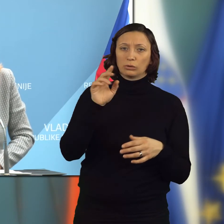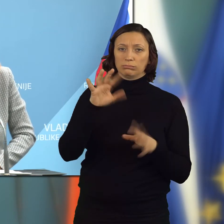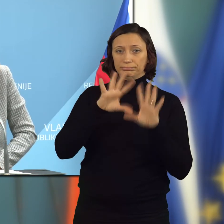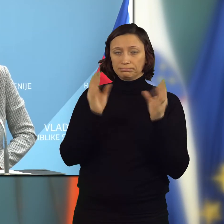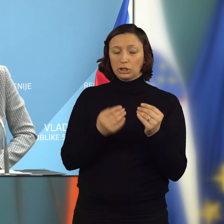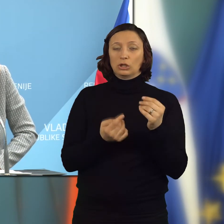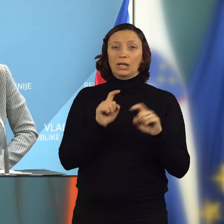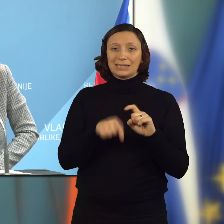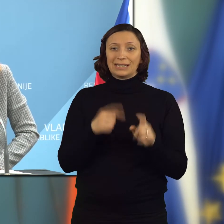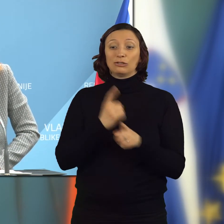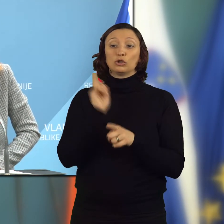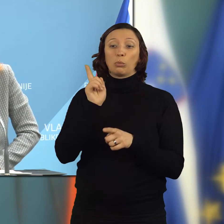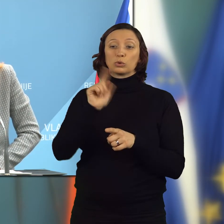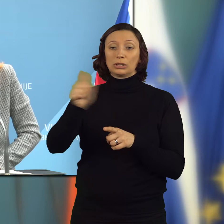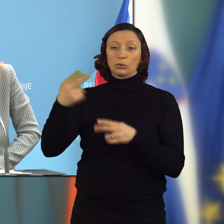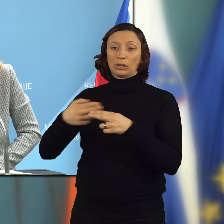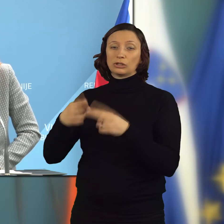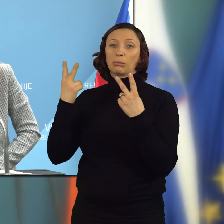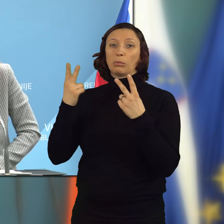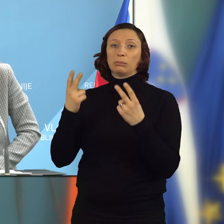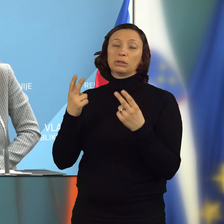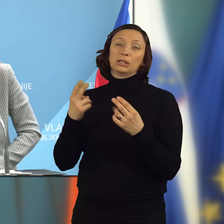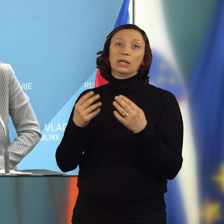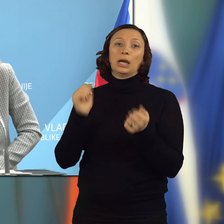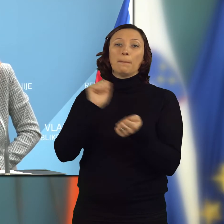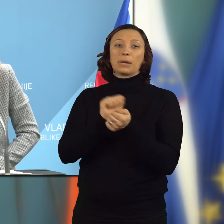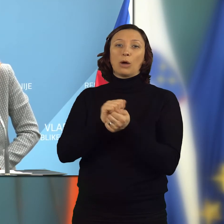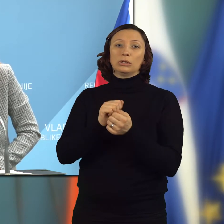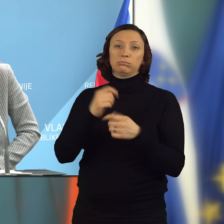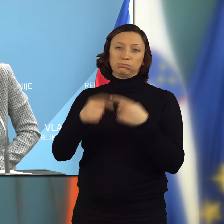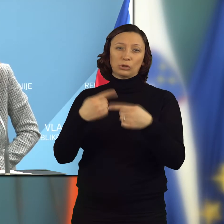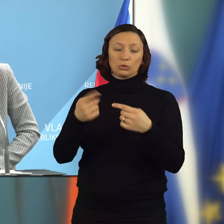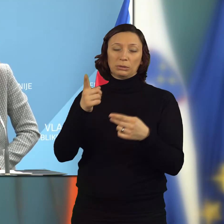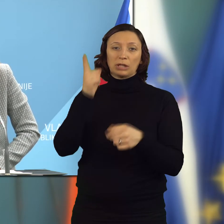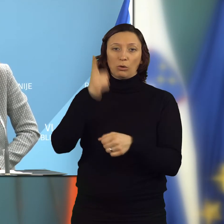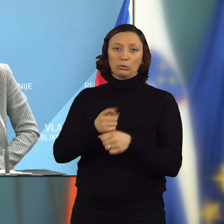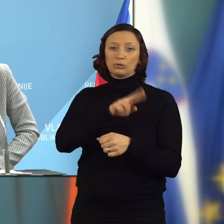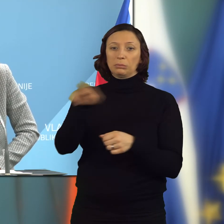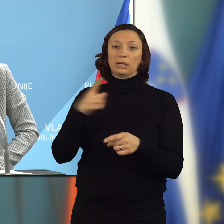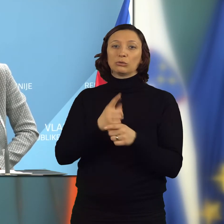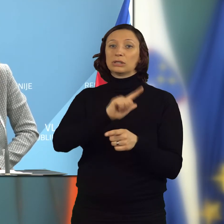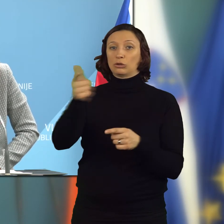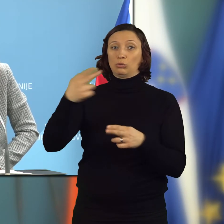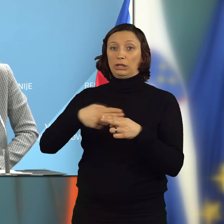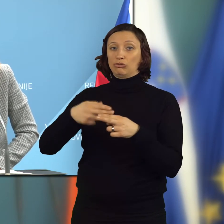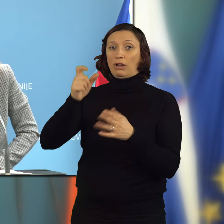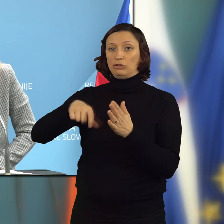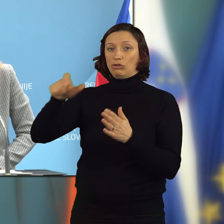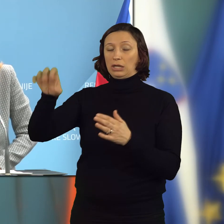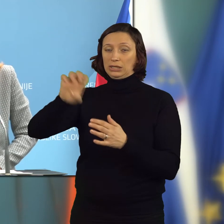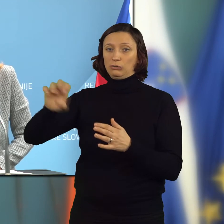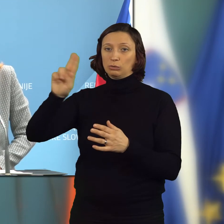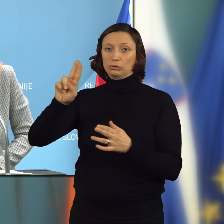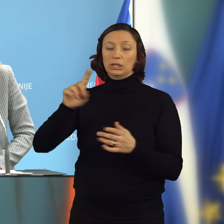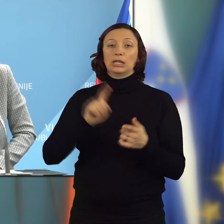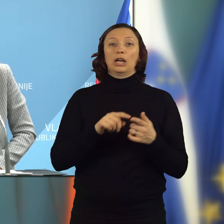naš pogled na celotno zadevo, predvsem pa smo jih opozorili na pomemben precedens, ki ga bo potem ta odločitev imela tudi za njih.